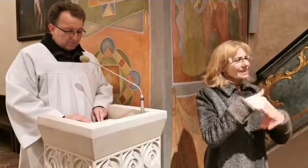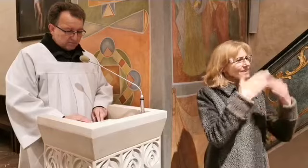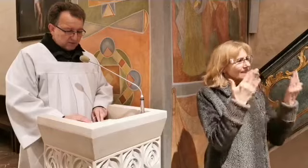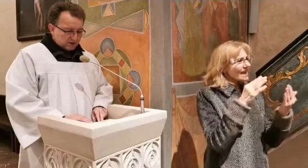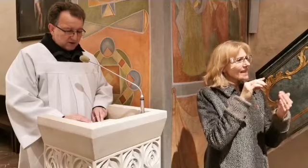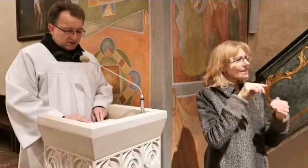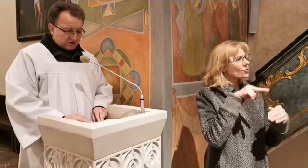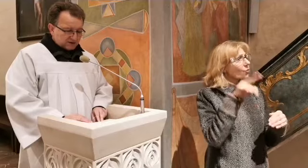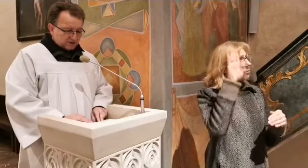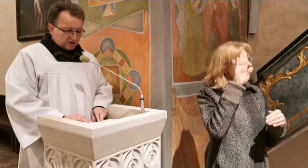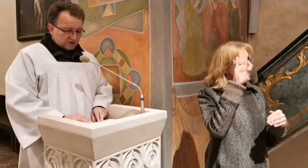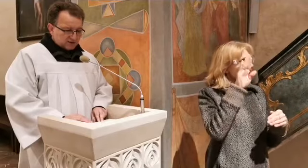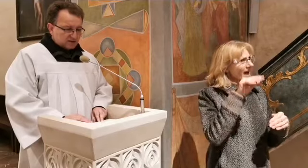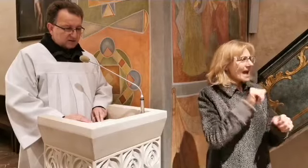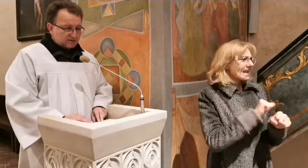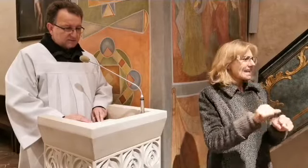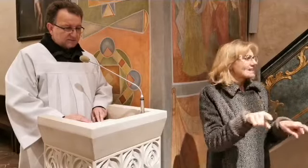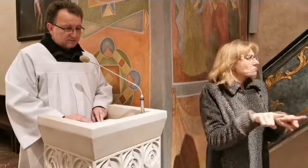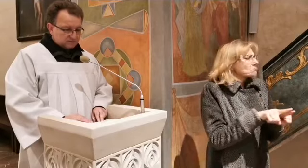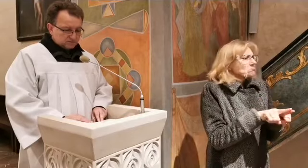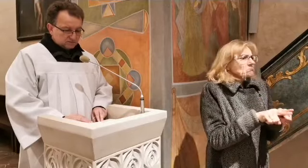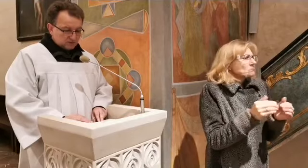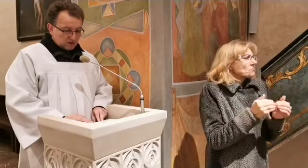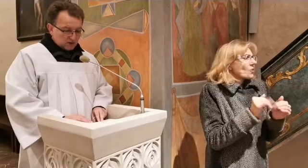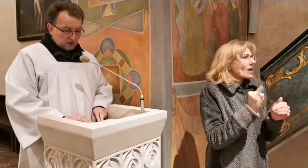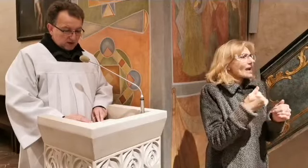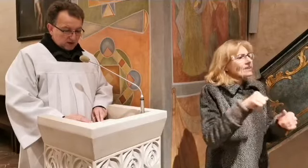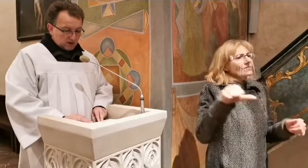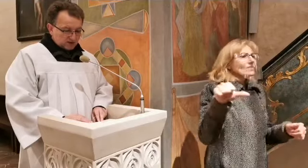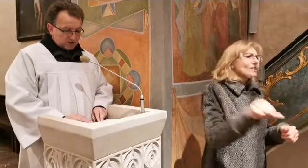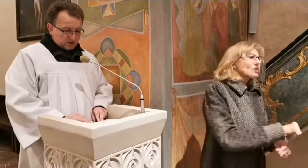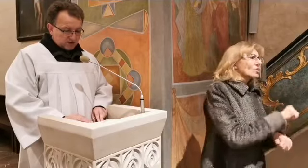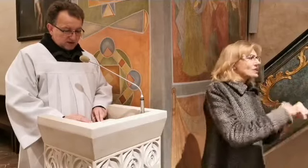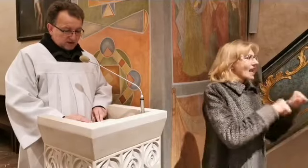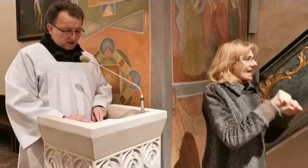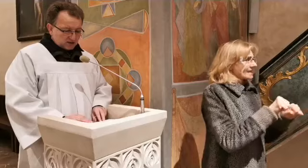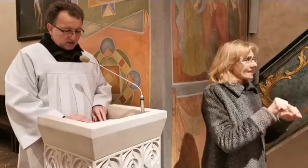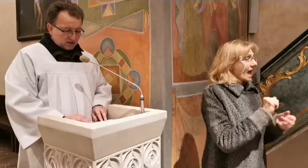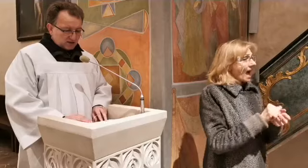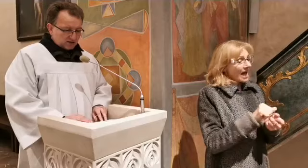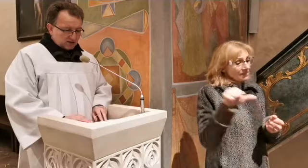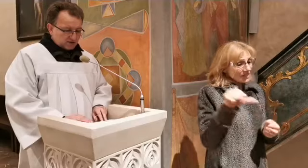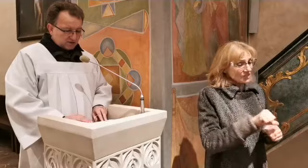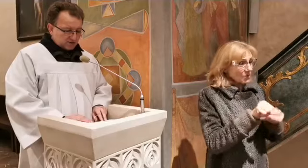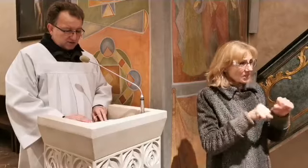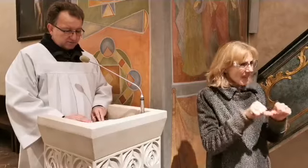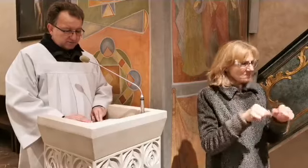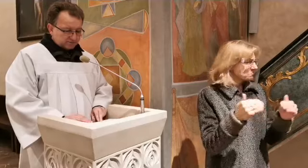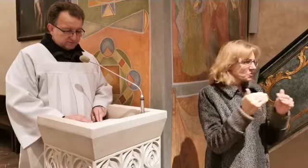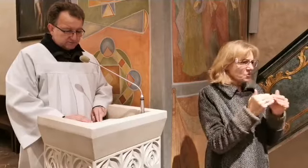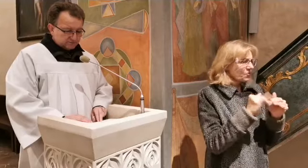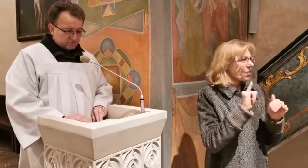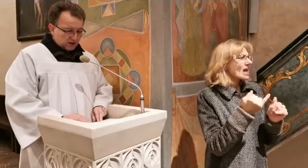Pana jest jak 1000 lat, a 1000 lat jak jeden